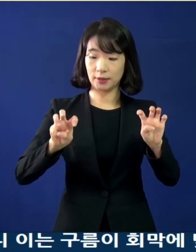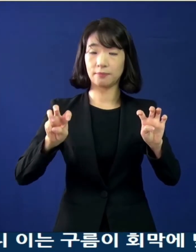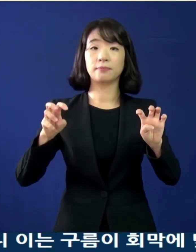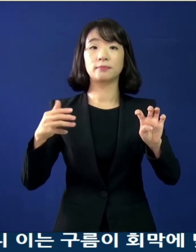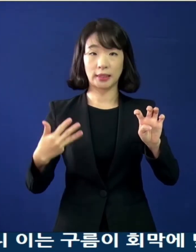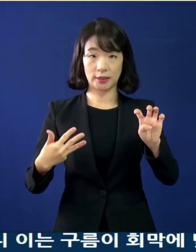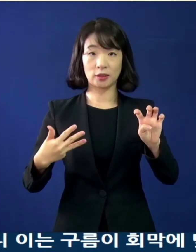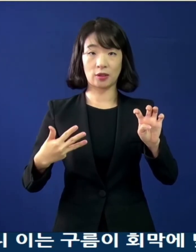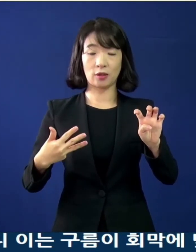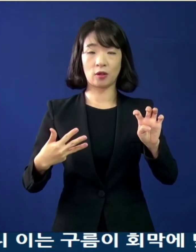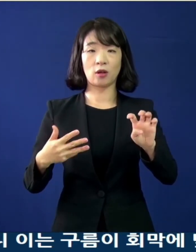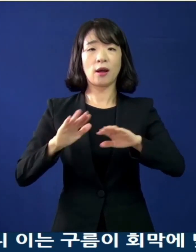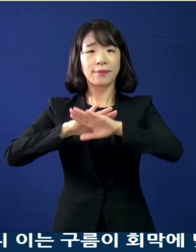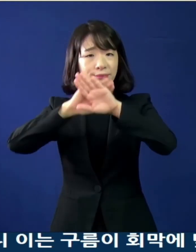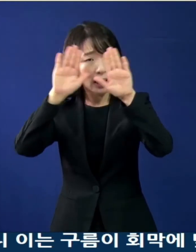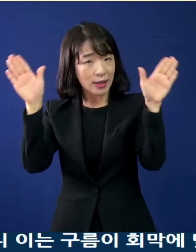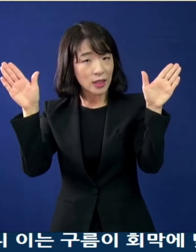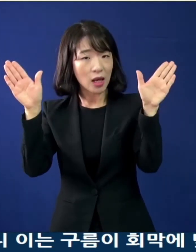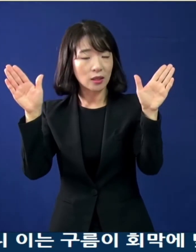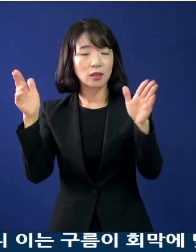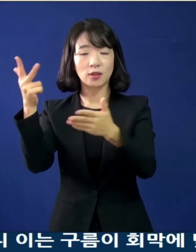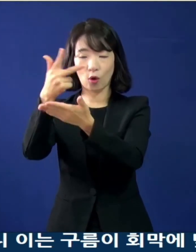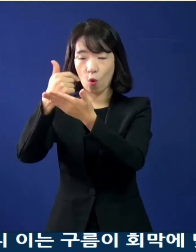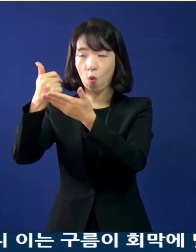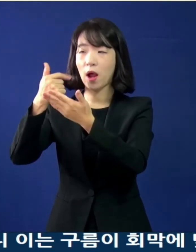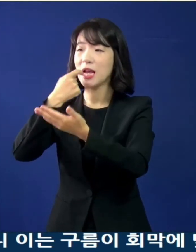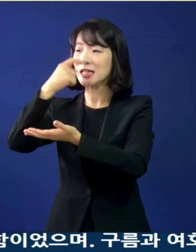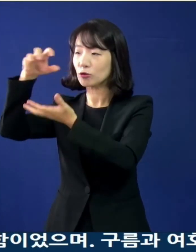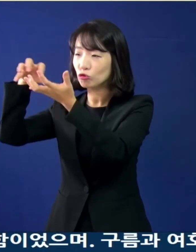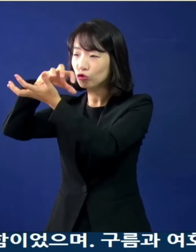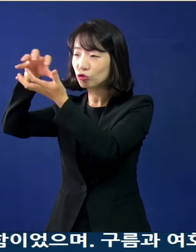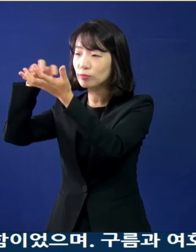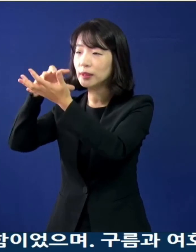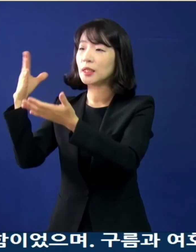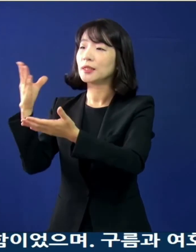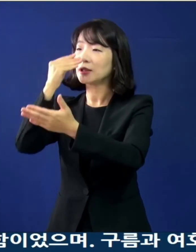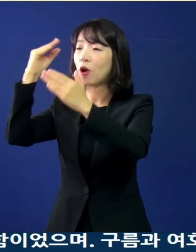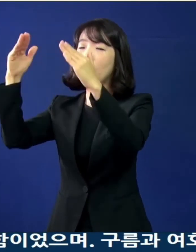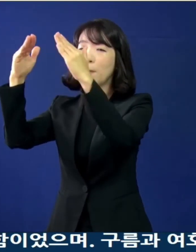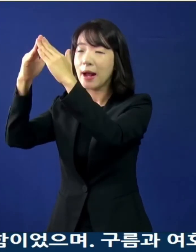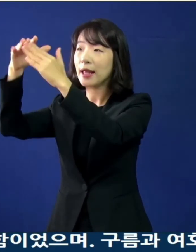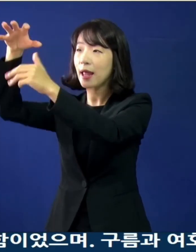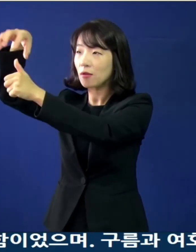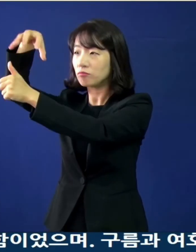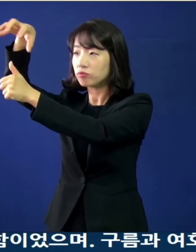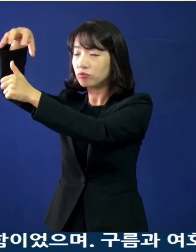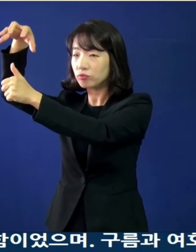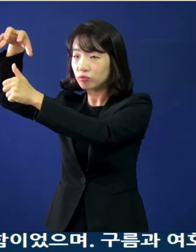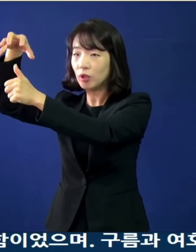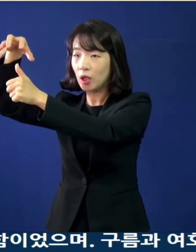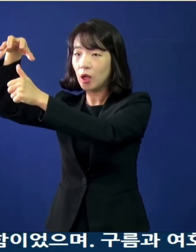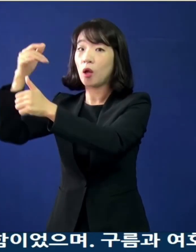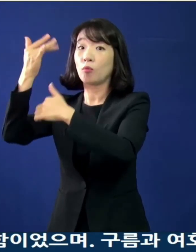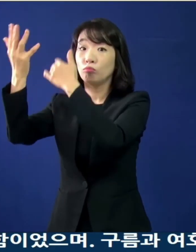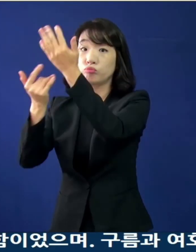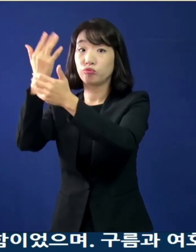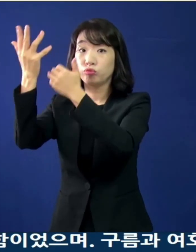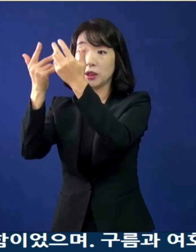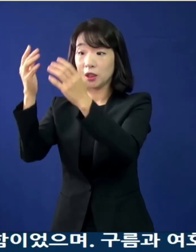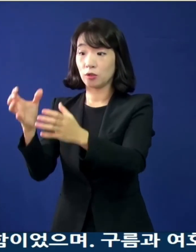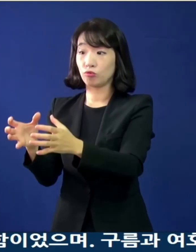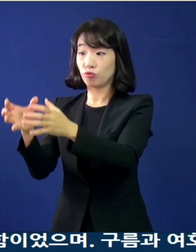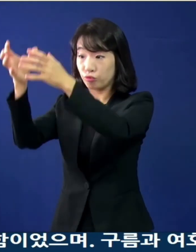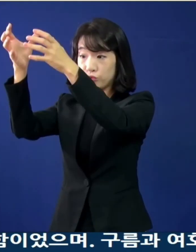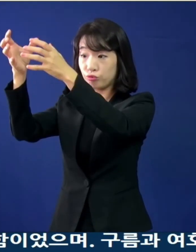읽을까요? 낮에는 여호와의 구름이 성막 위에 있고 밤에는 불이 그 구름 가운데